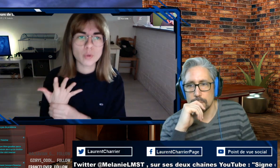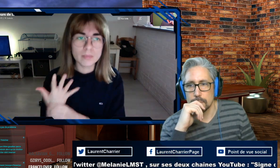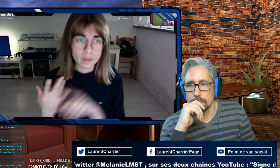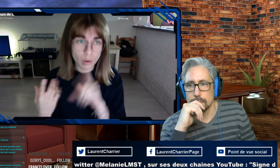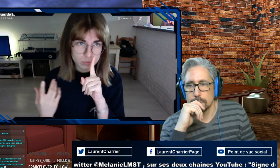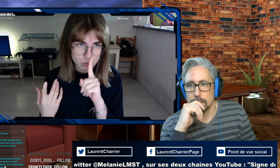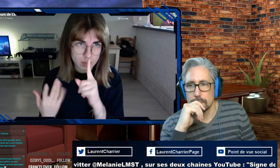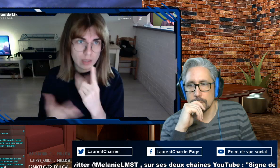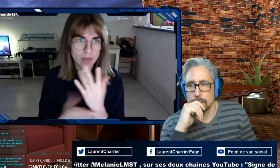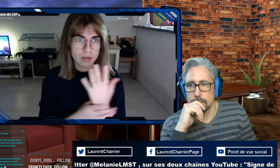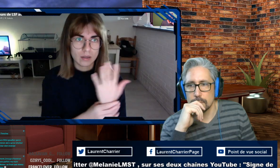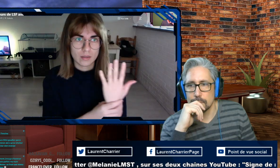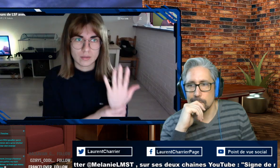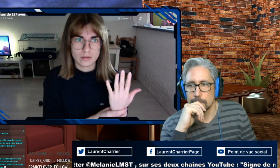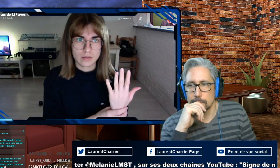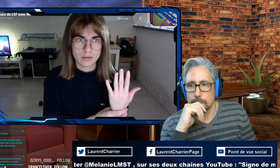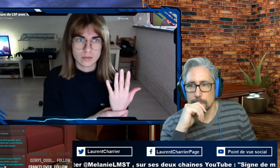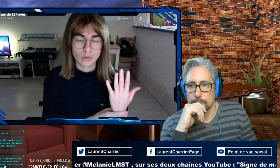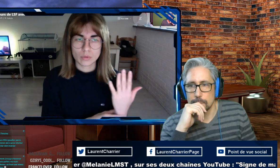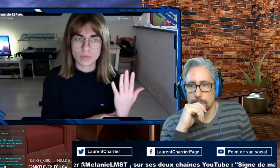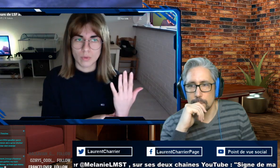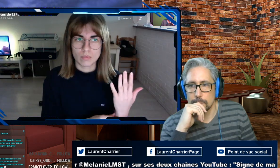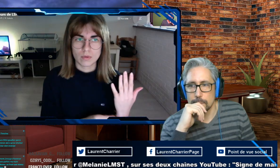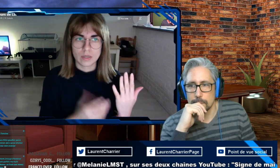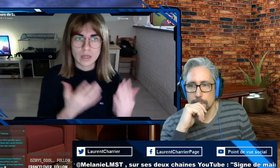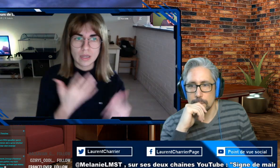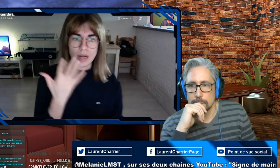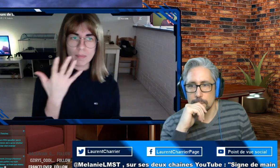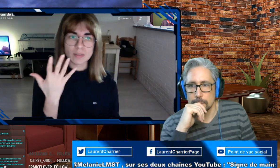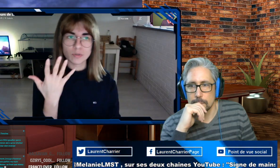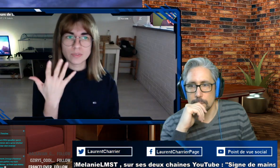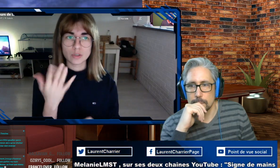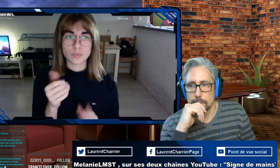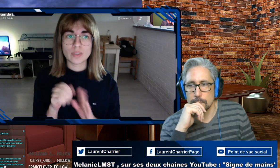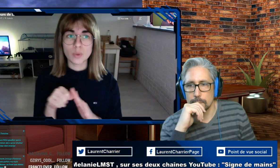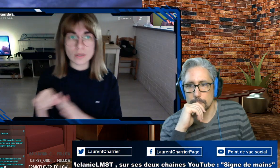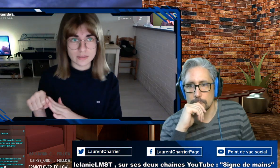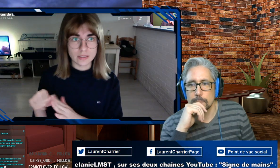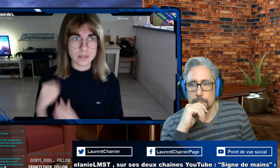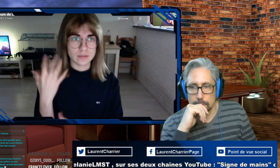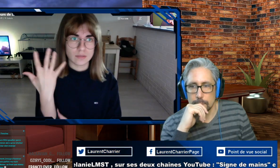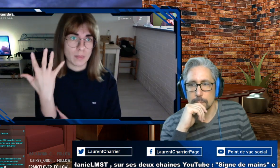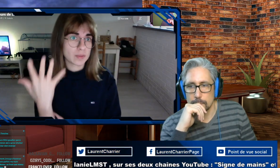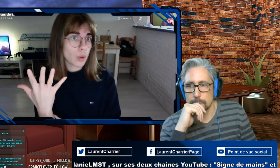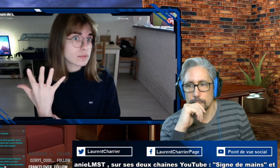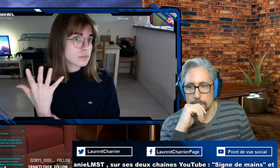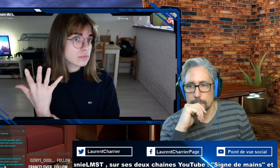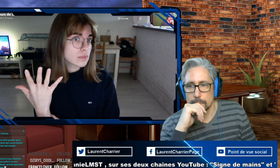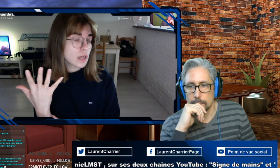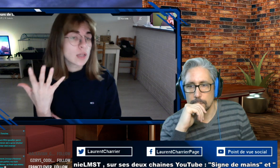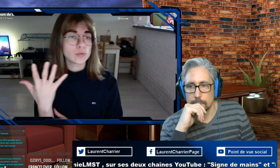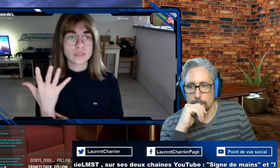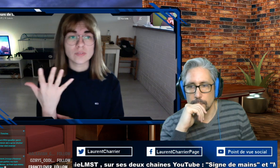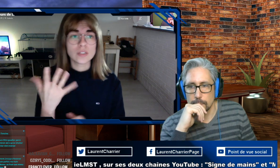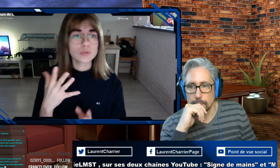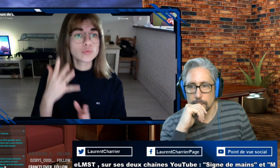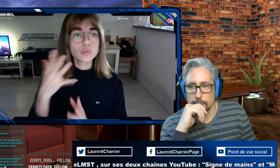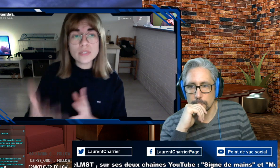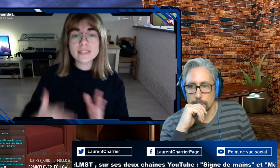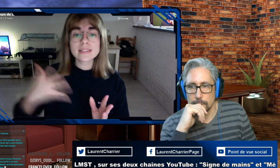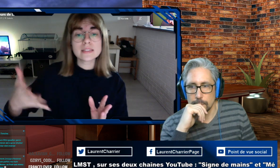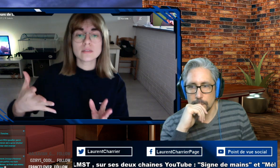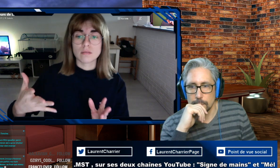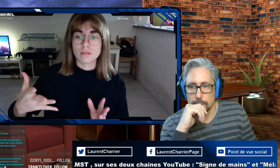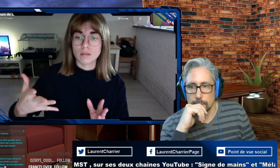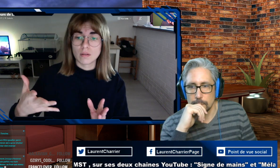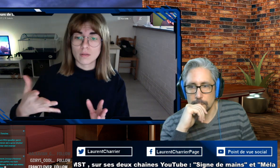main dominante et l'autre, non. La main dominante, c'est le droitier, c'est la main droite. Et ça veut dire que tous